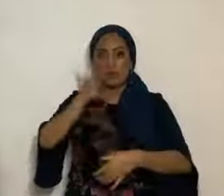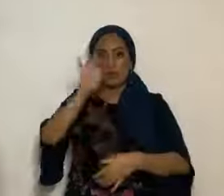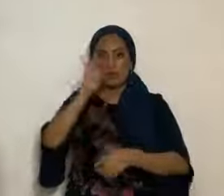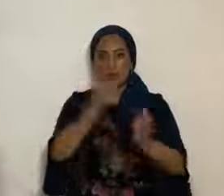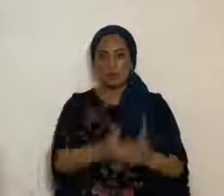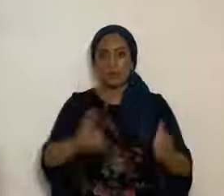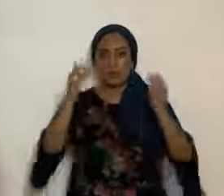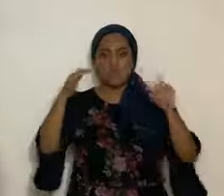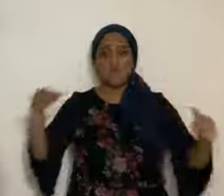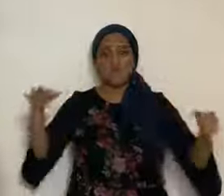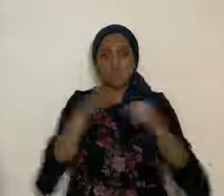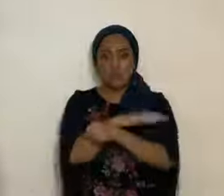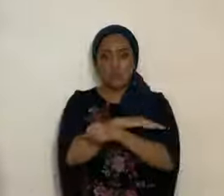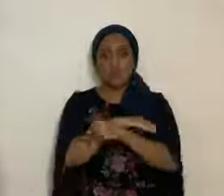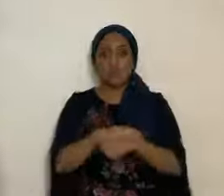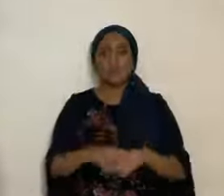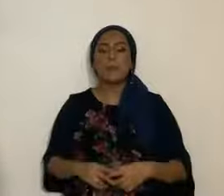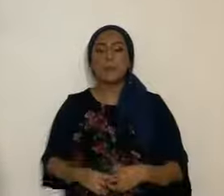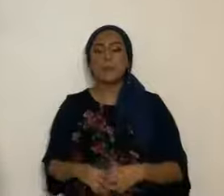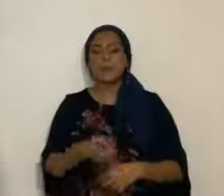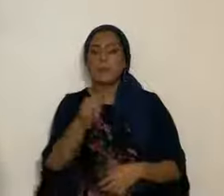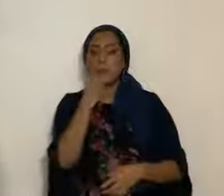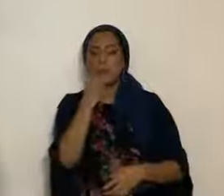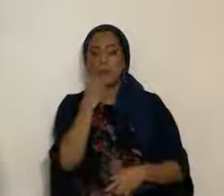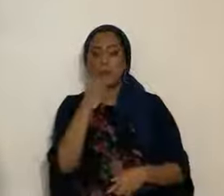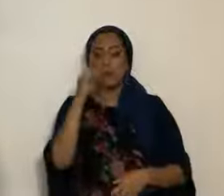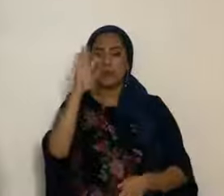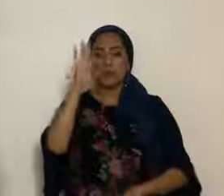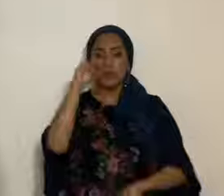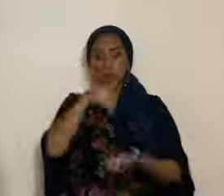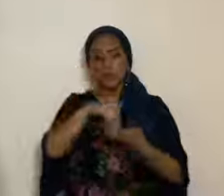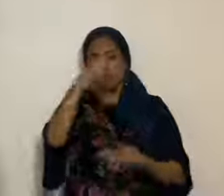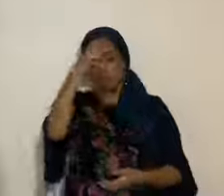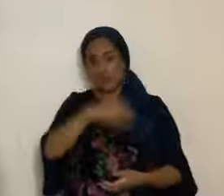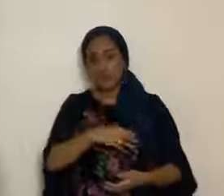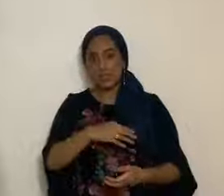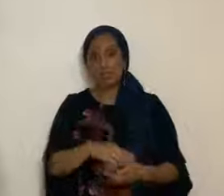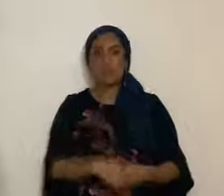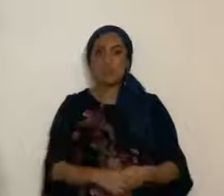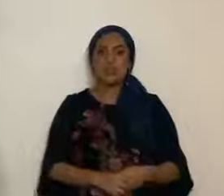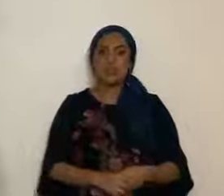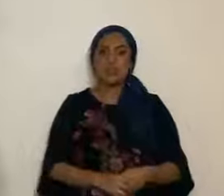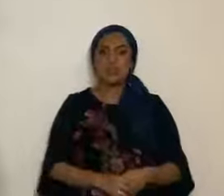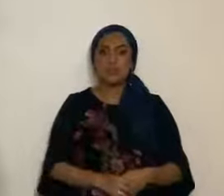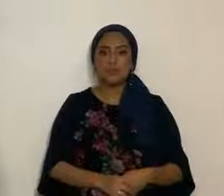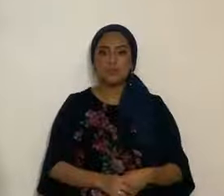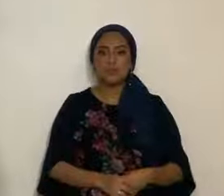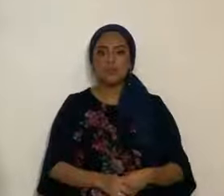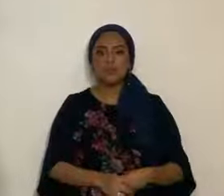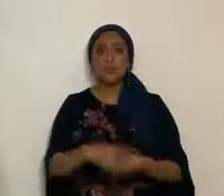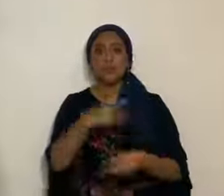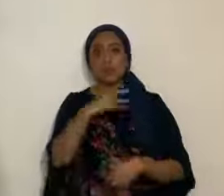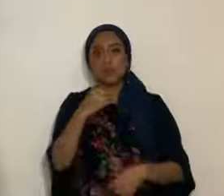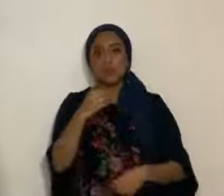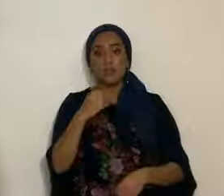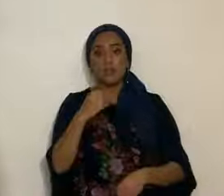llenas. Y eran los que habían comido 4,000 hombres, sin contar las mujeres y los niños. Entonces, despedida la